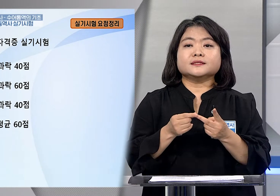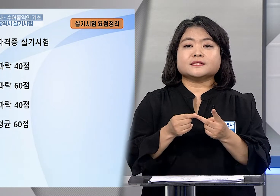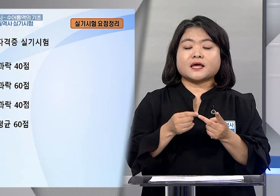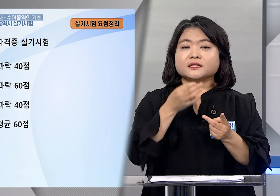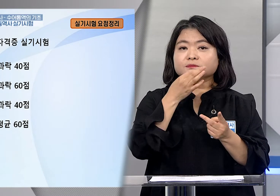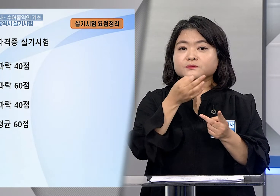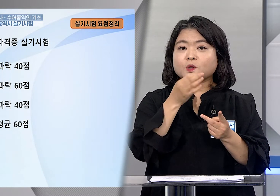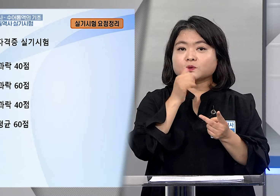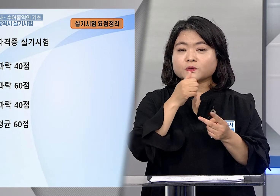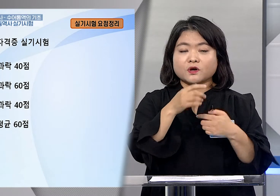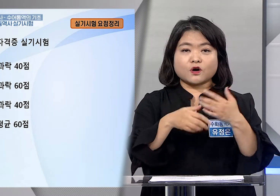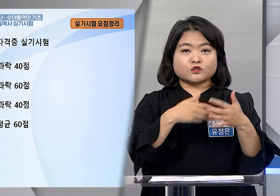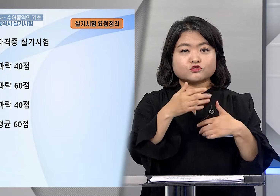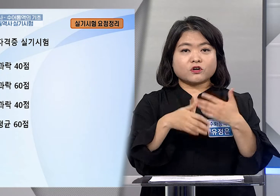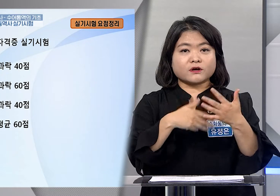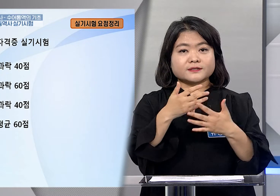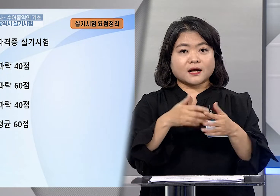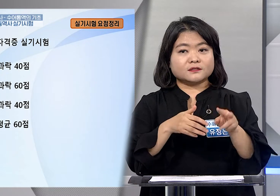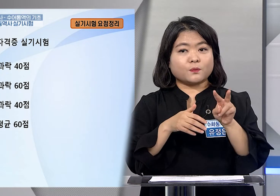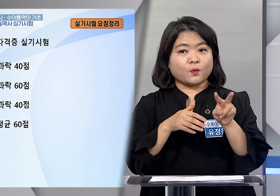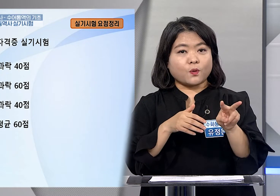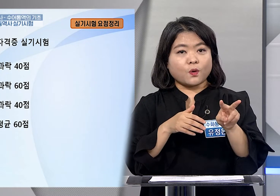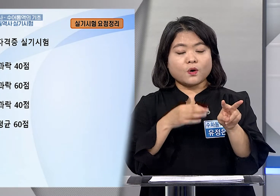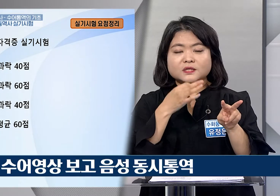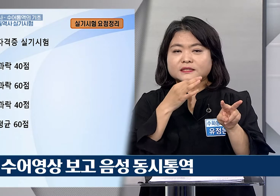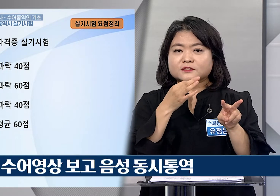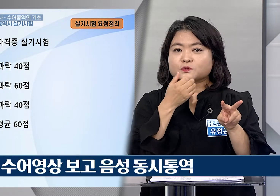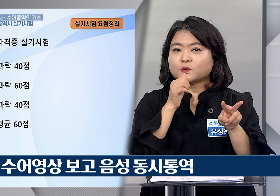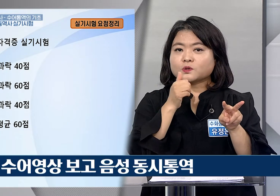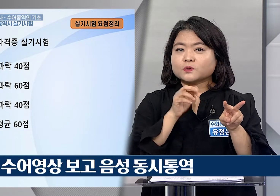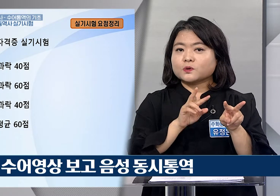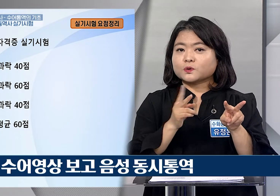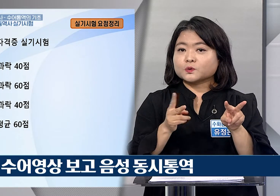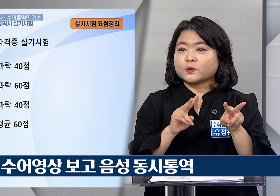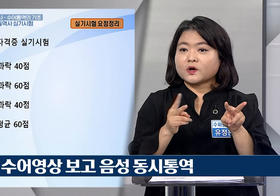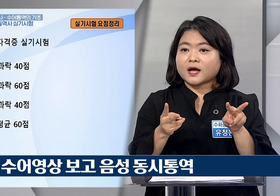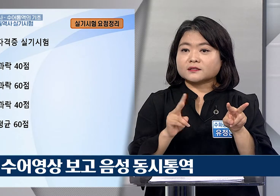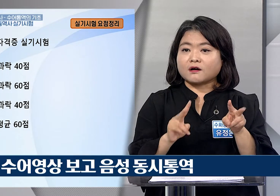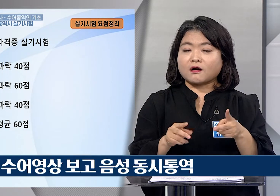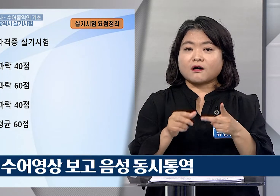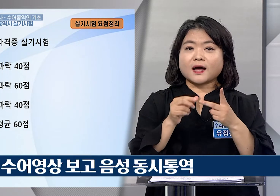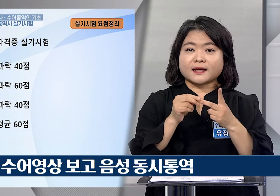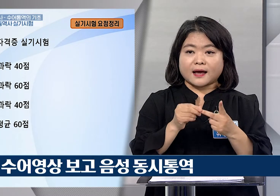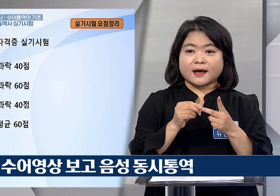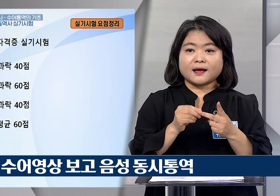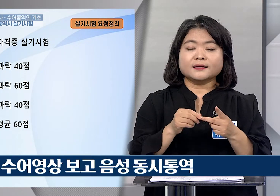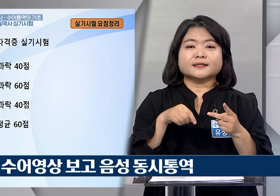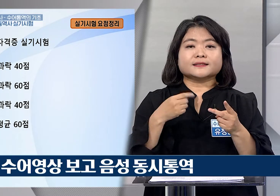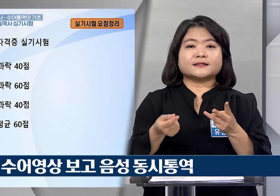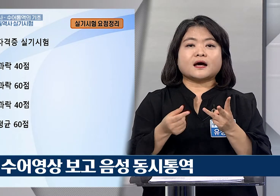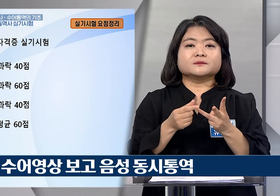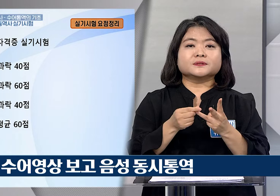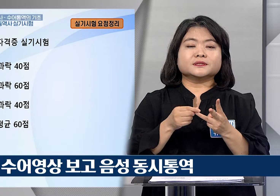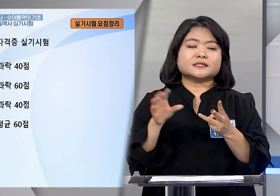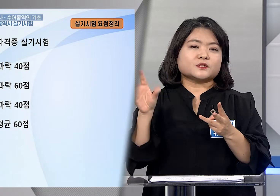이제 음성통역, 수어 영상을 보고 음성통역으로 통역하는 거 하나. 그 다음은 이제